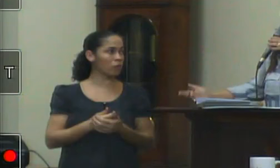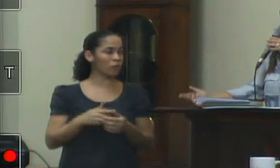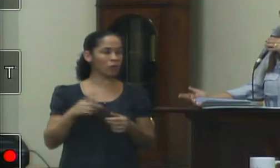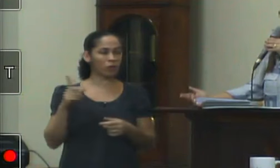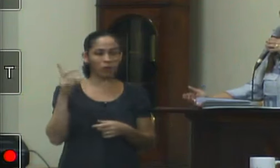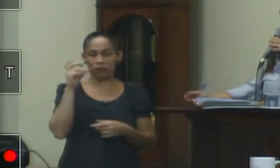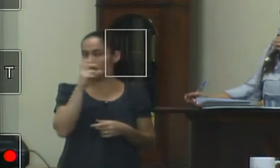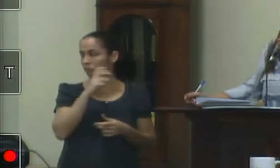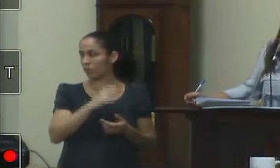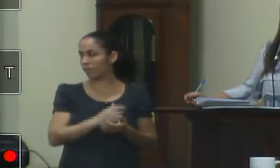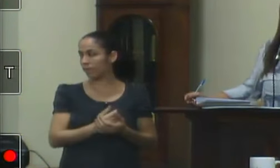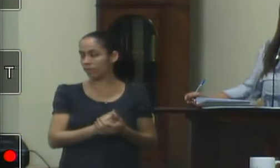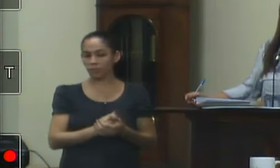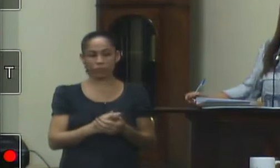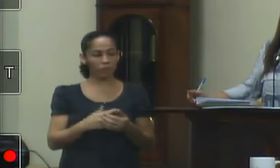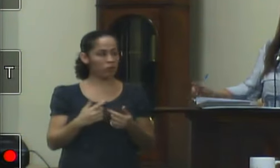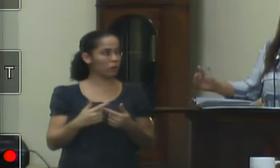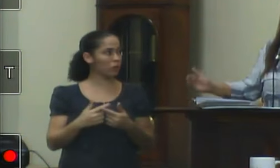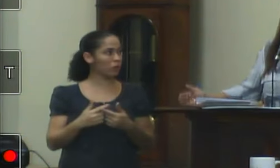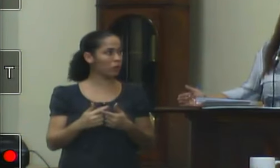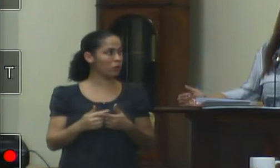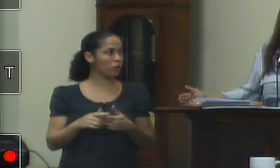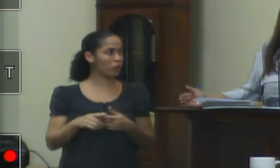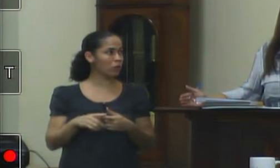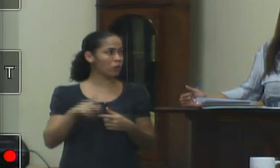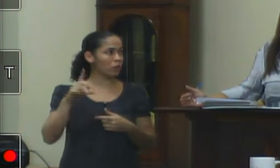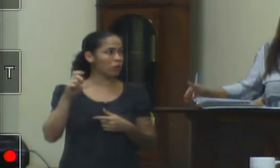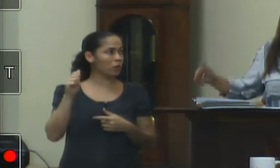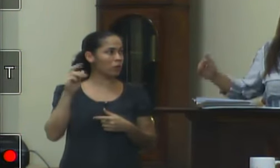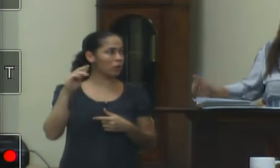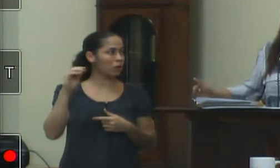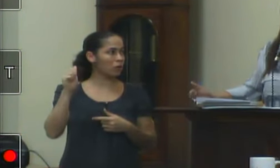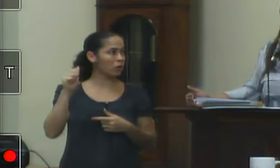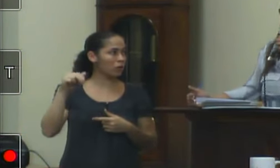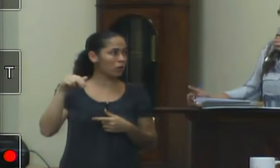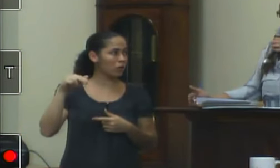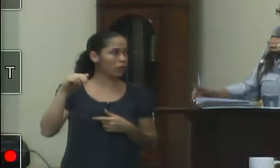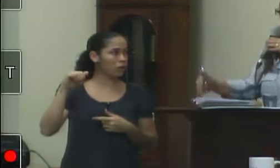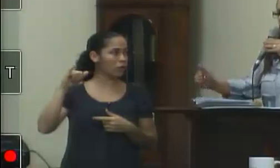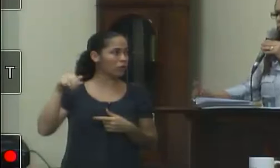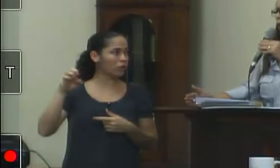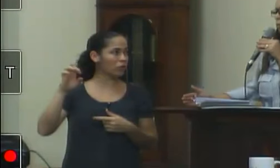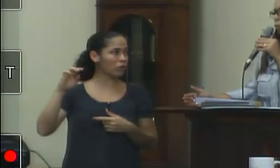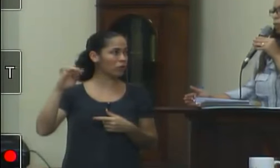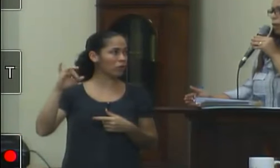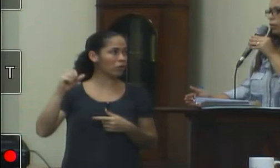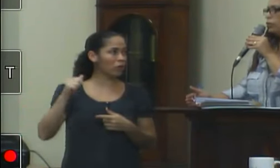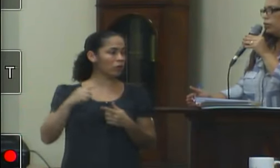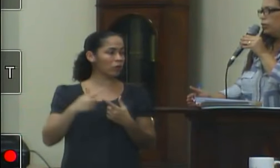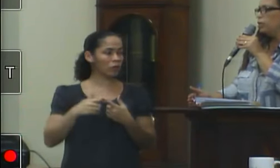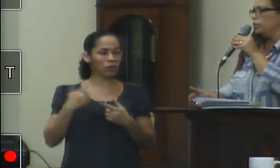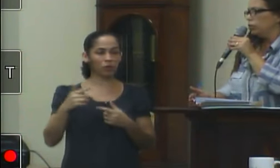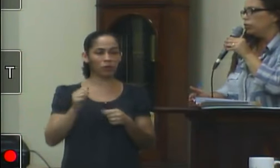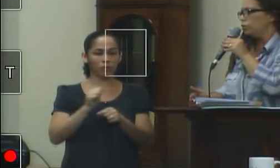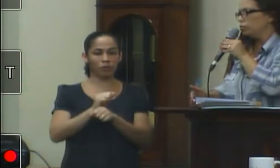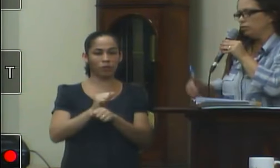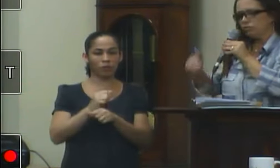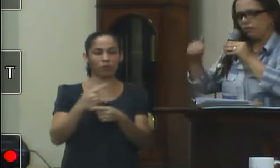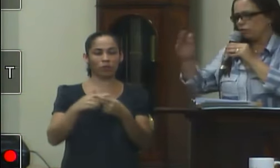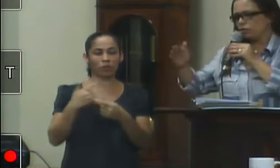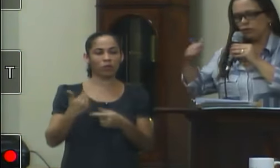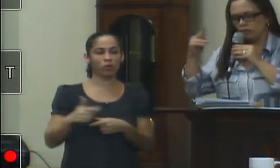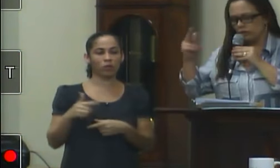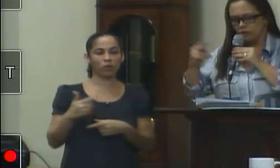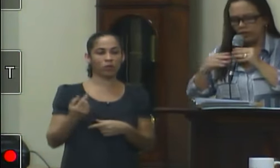coisa complexa de ser feita. Laranjeiras faz, porém está parado também por falta